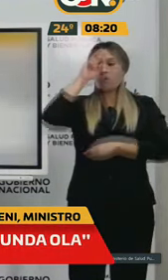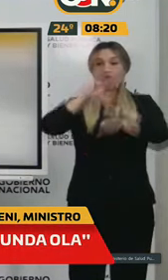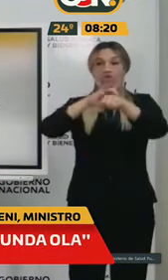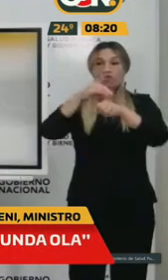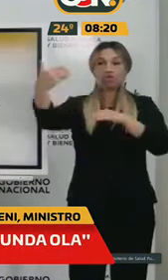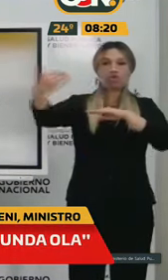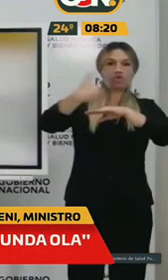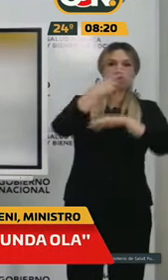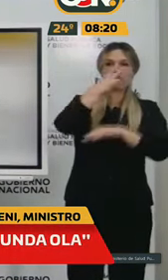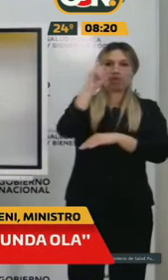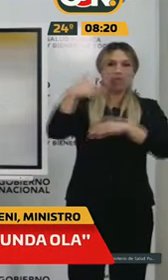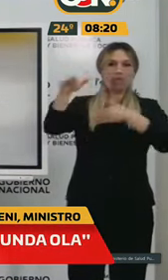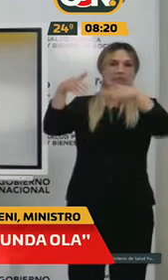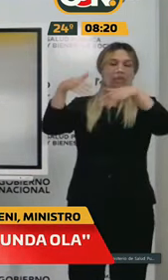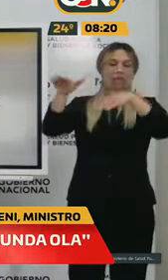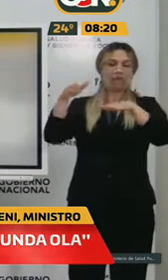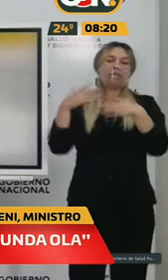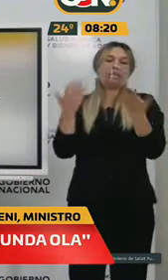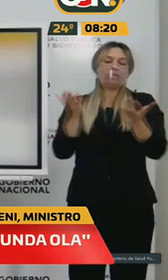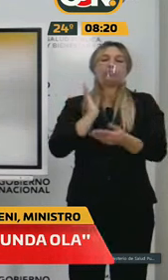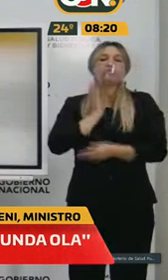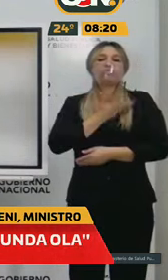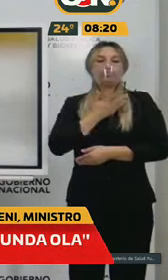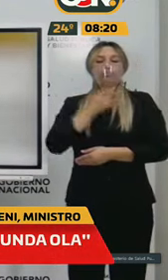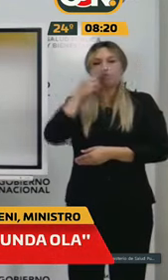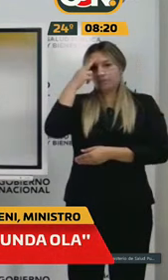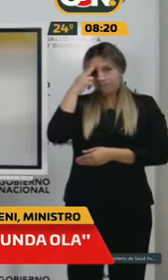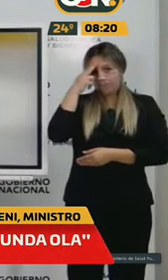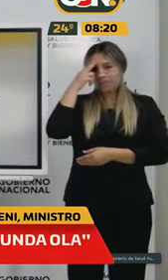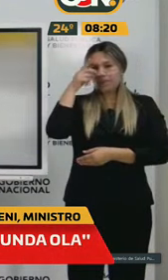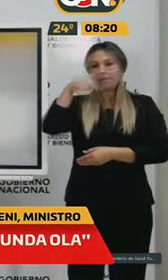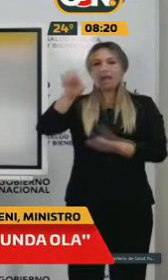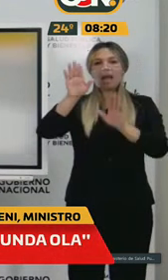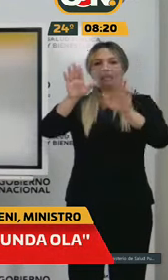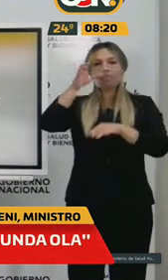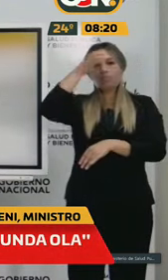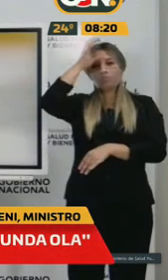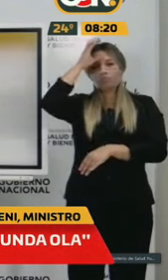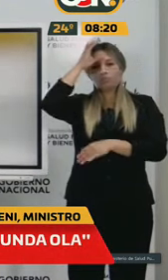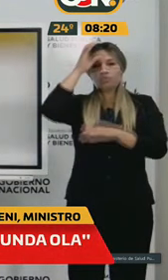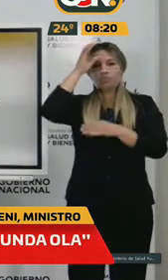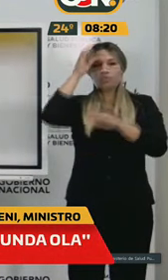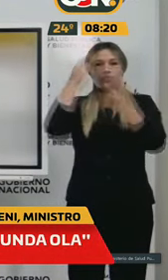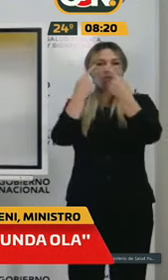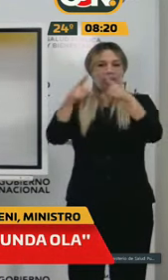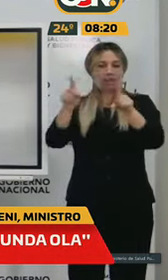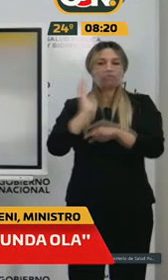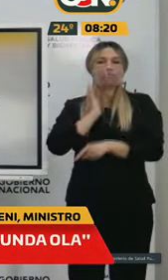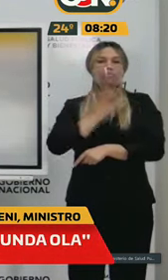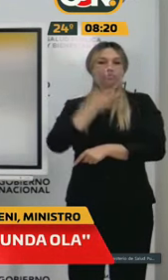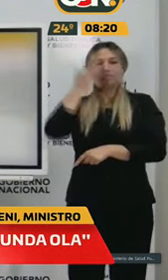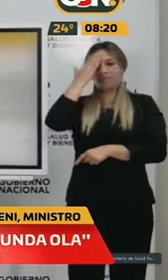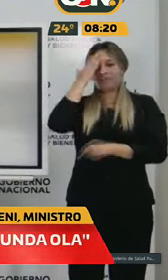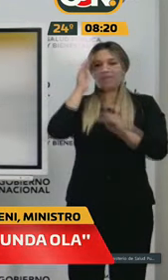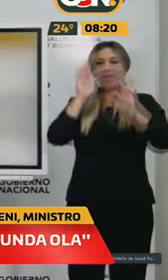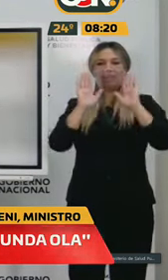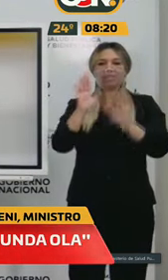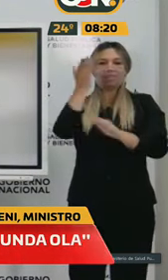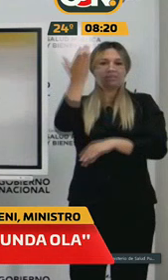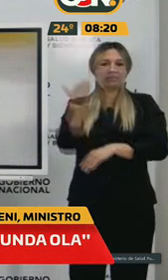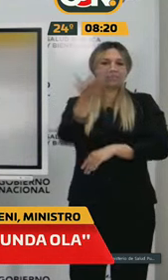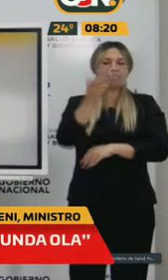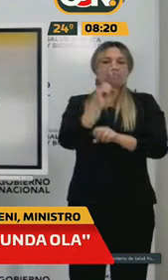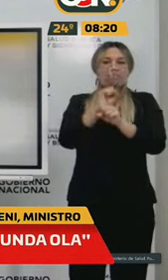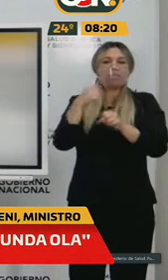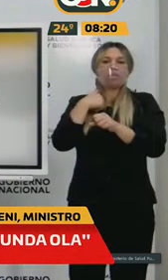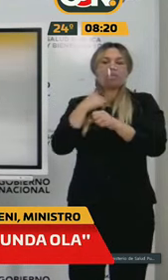diálogo y respetando siempre la interculturalidad de poder llegar a ellos de una manera efectiva. Poder hacer